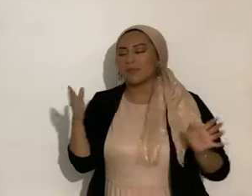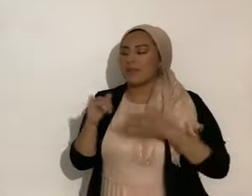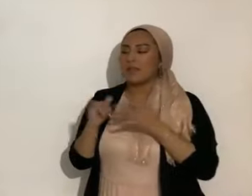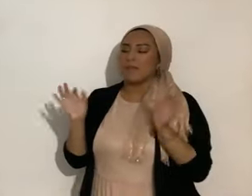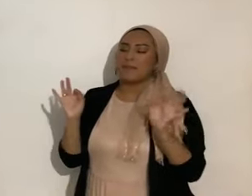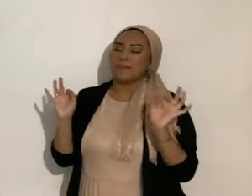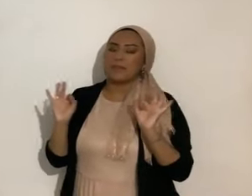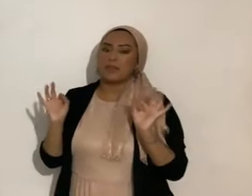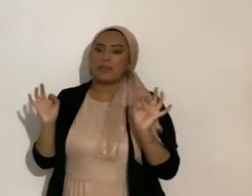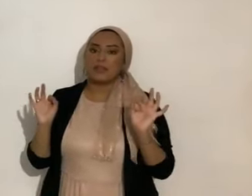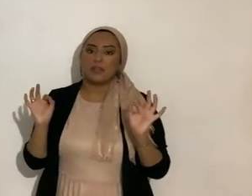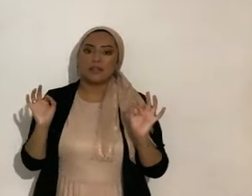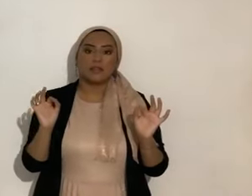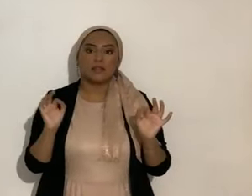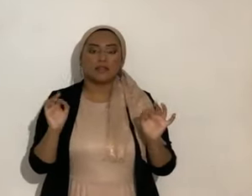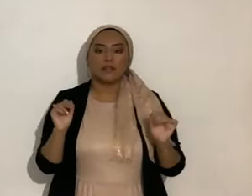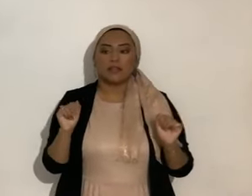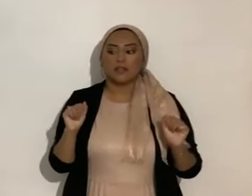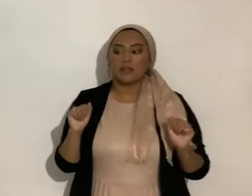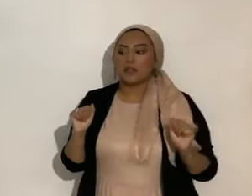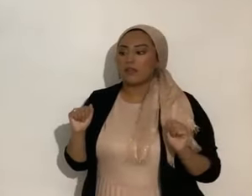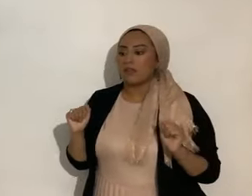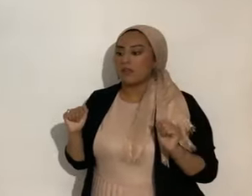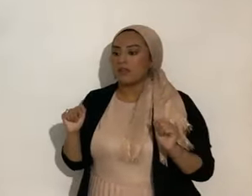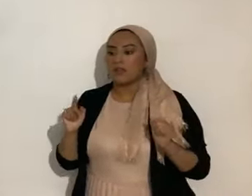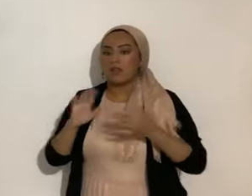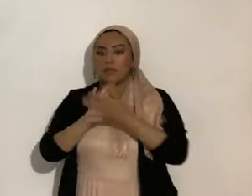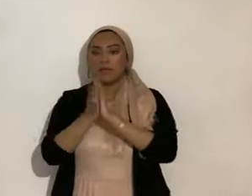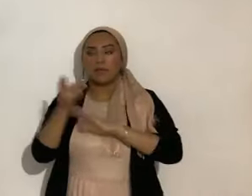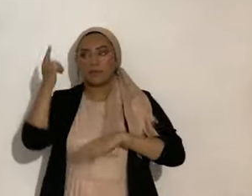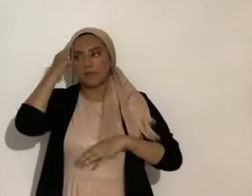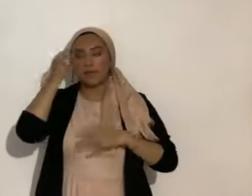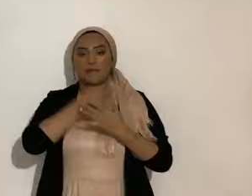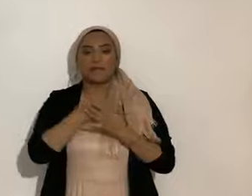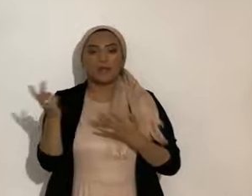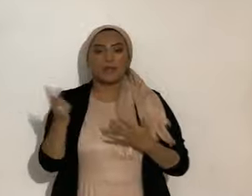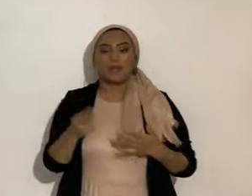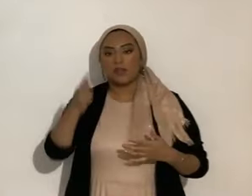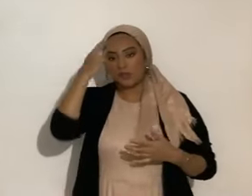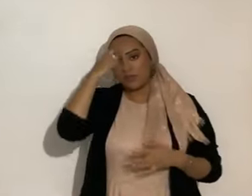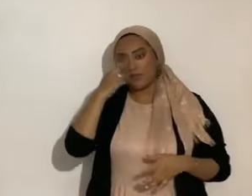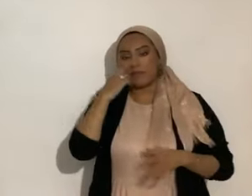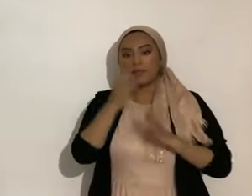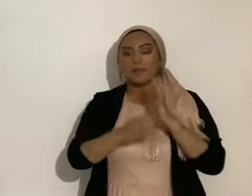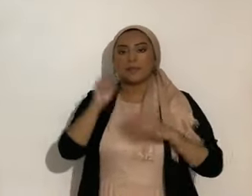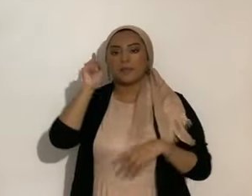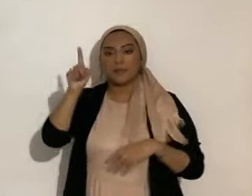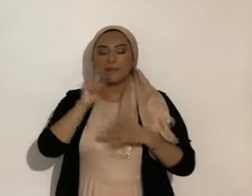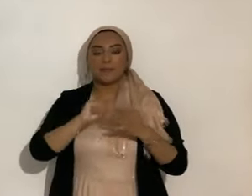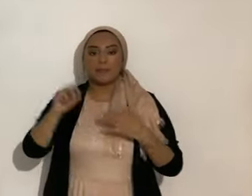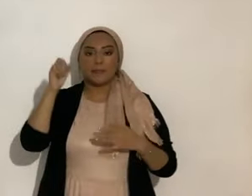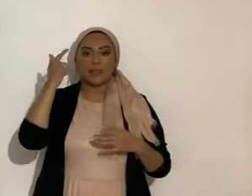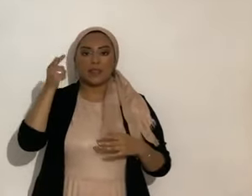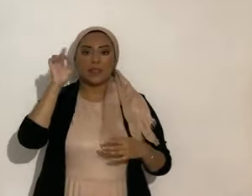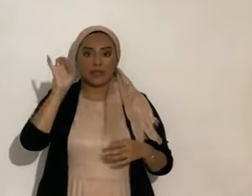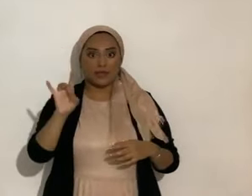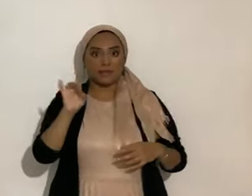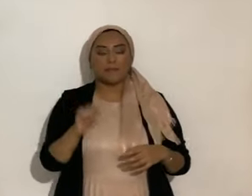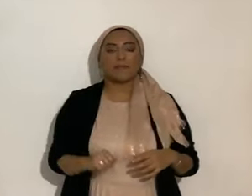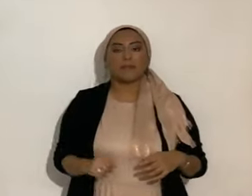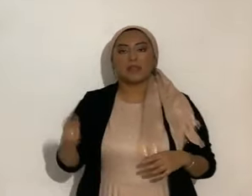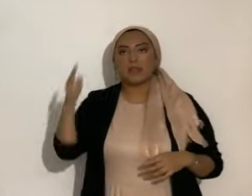y se vuelve normal para ellos, y se vuelven mentes reprobadas. Romanos 1:28. Entonces